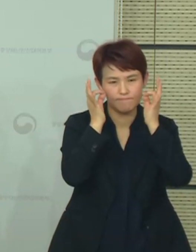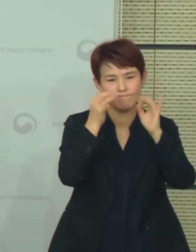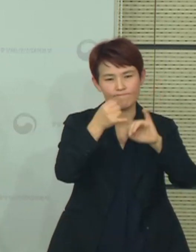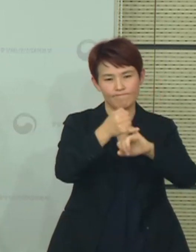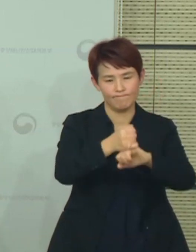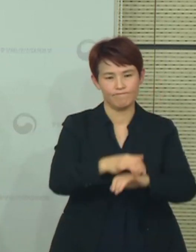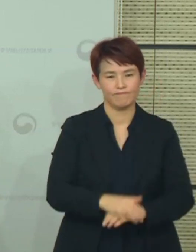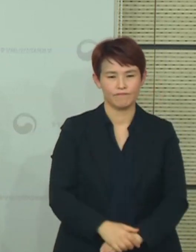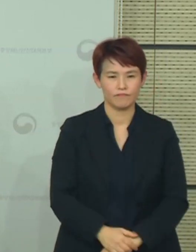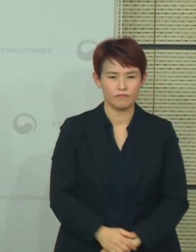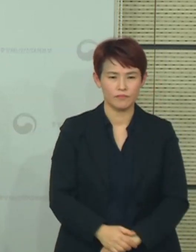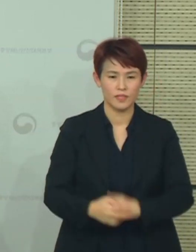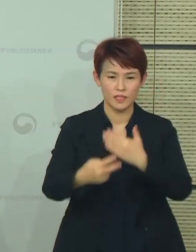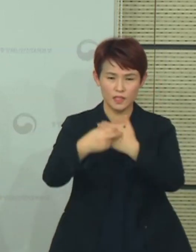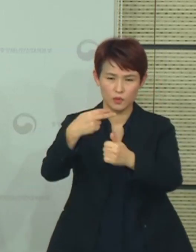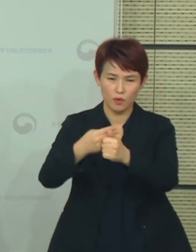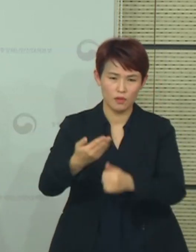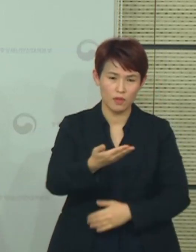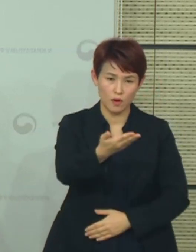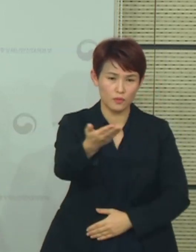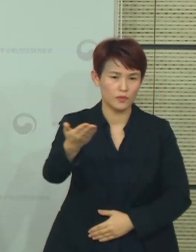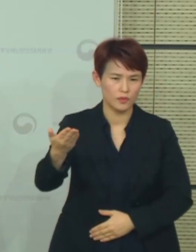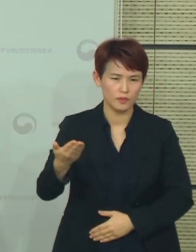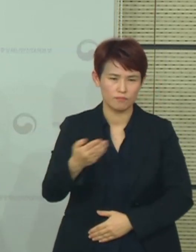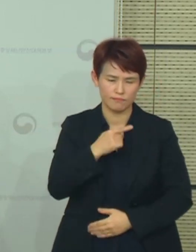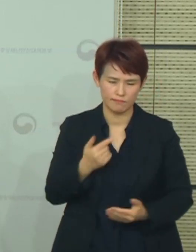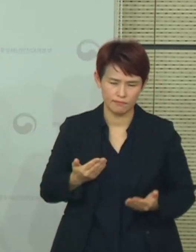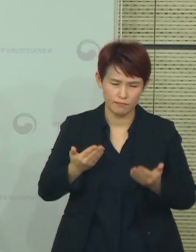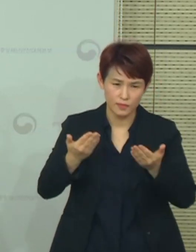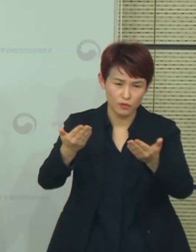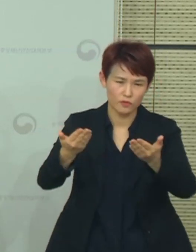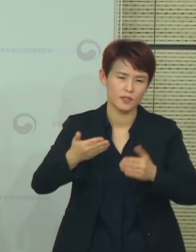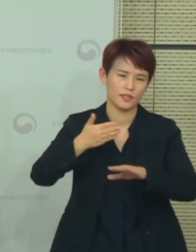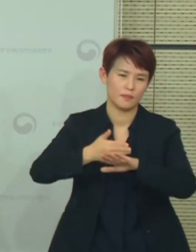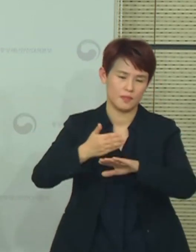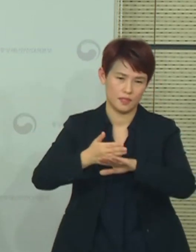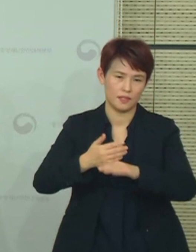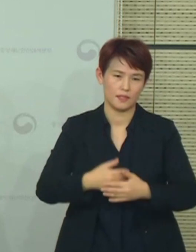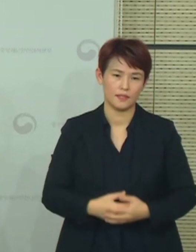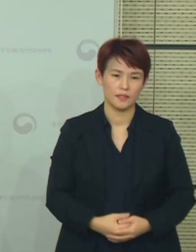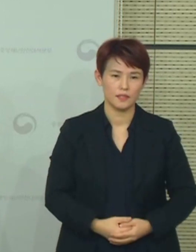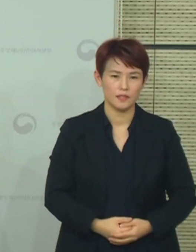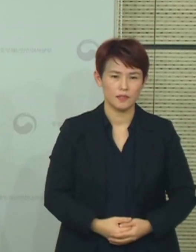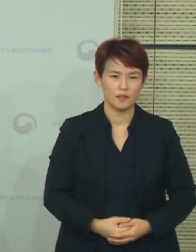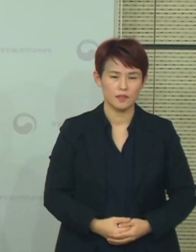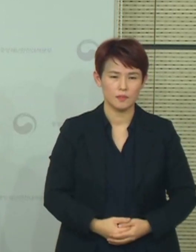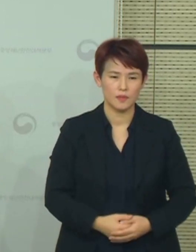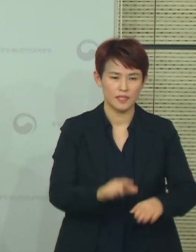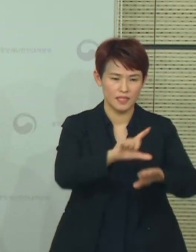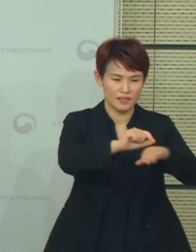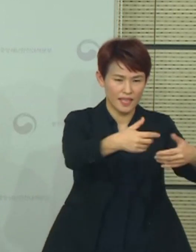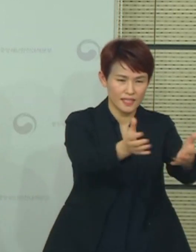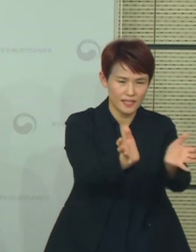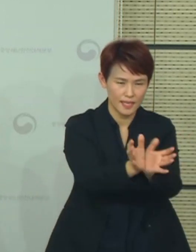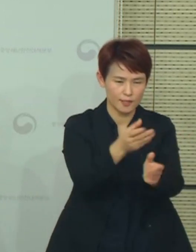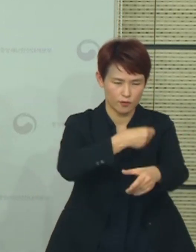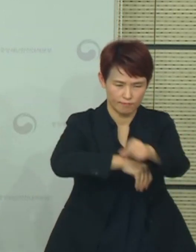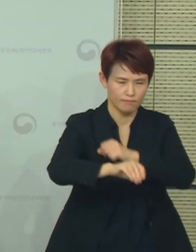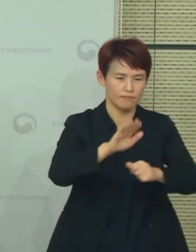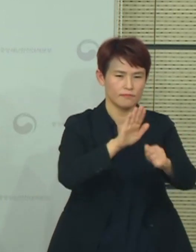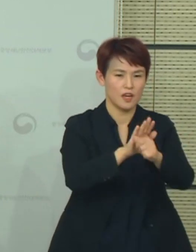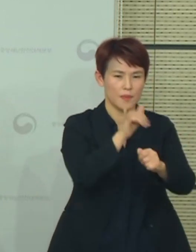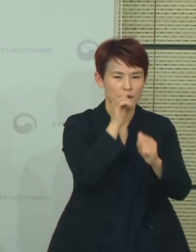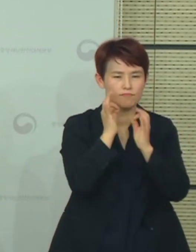드립니다. 의료진 여러분들의 이 헌신에 대해서 감사드리고 정부 지자체가 적극적으로 뒷받침할 수